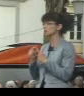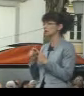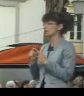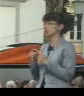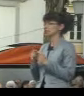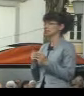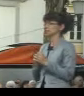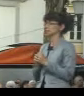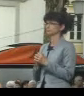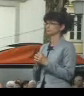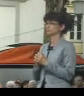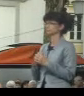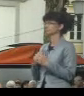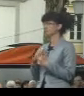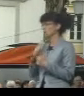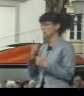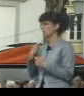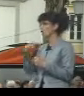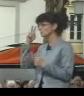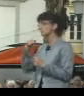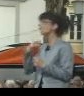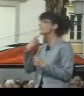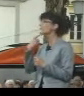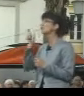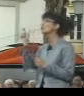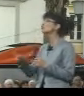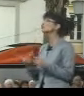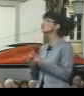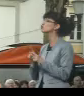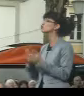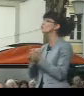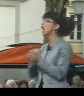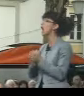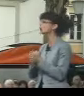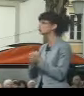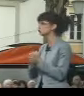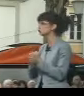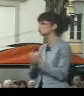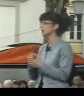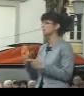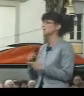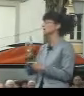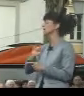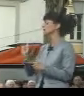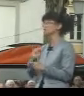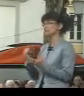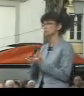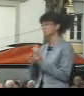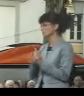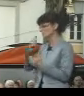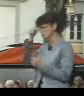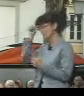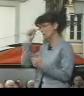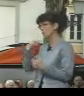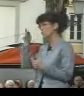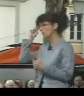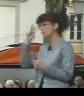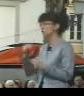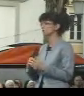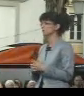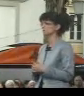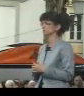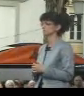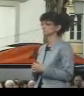ne bom ga imenoval gospod, imenoval ga bom tovariš, ker si me zasluži, da je gospod.